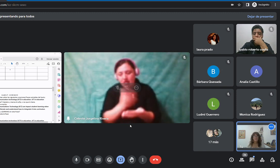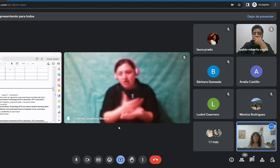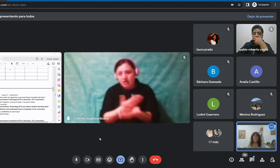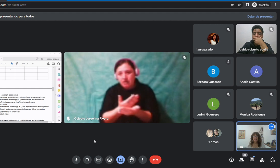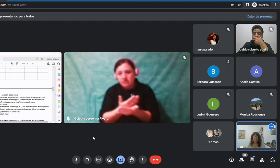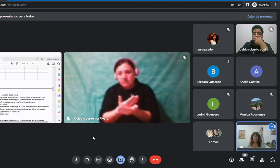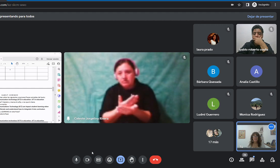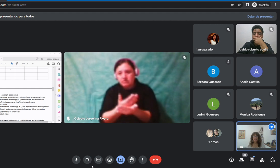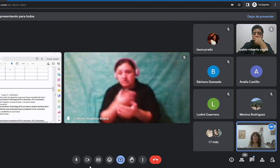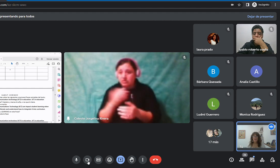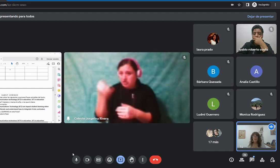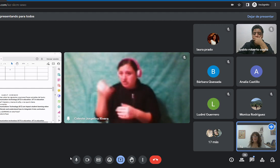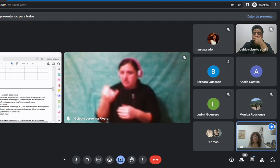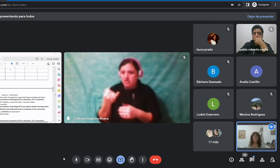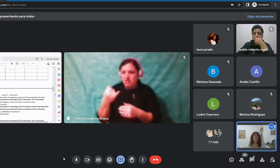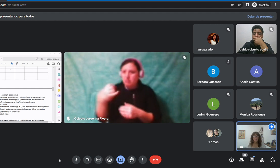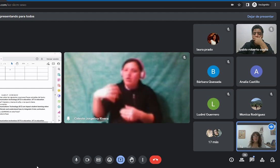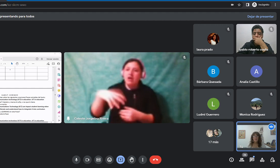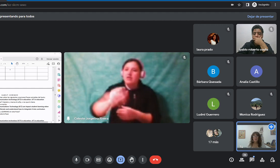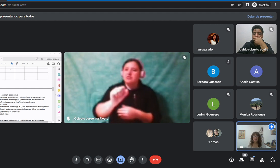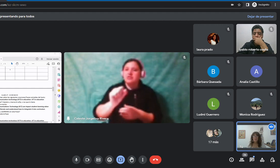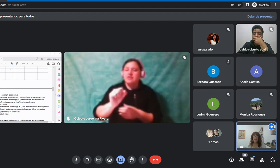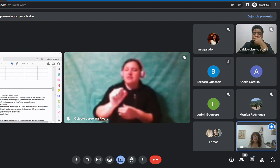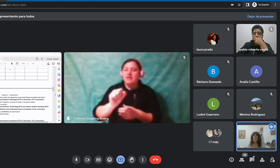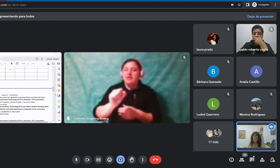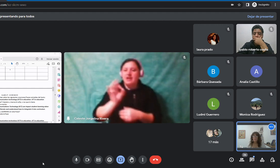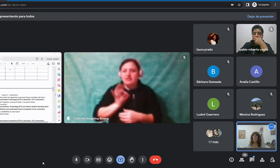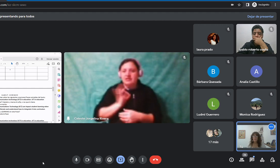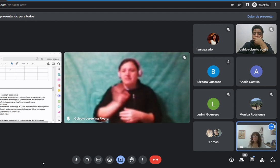Sí. Bueno, ¿alguna otra consulta?